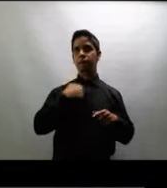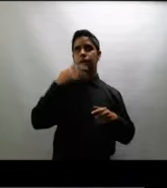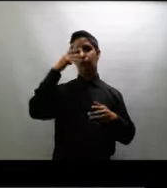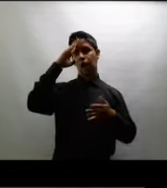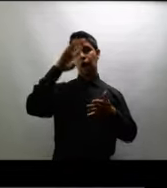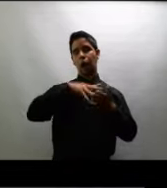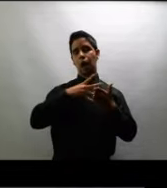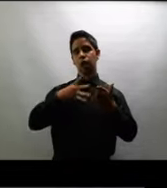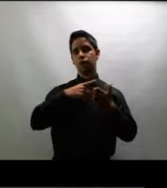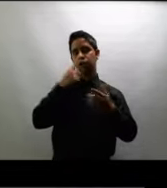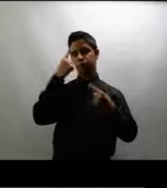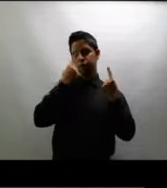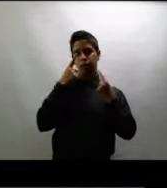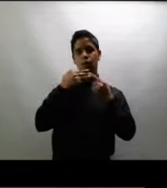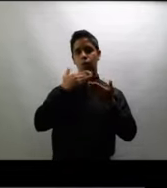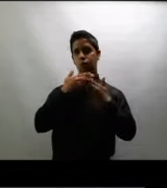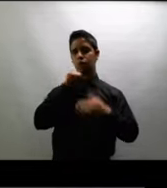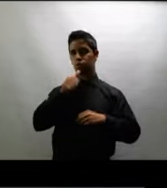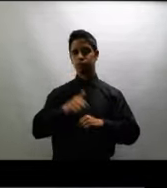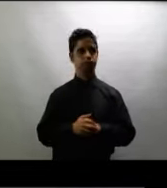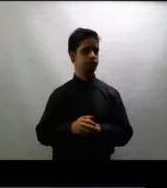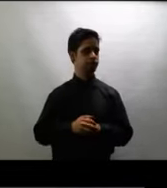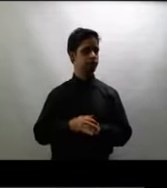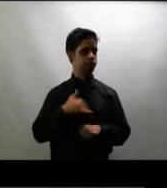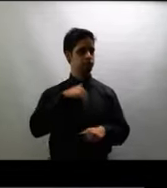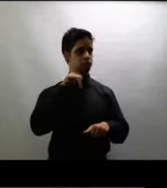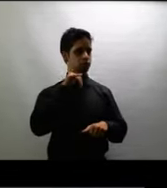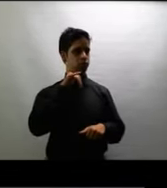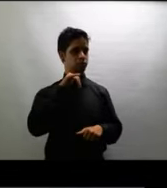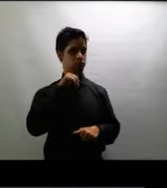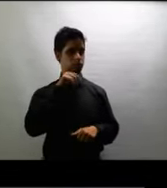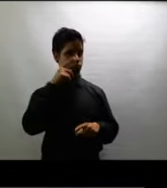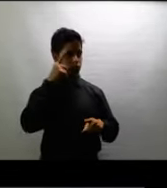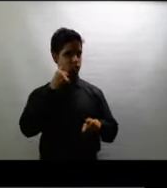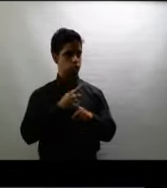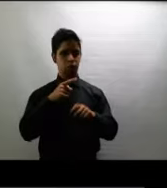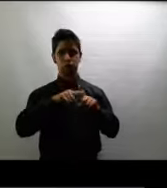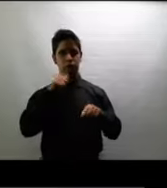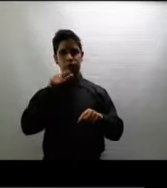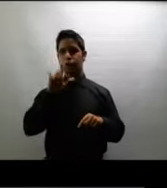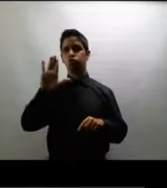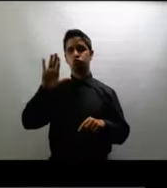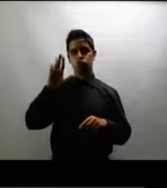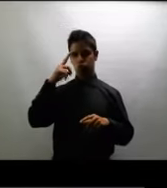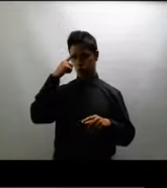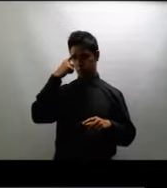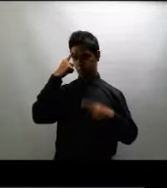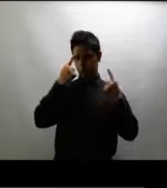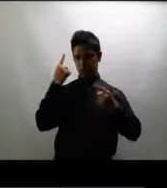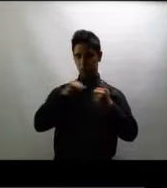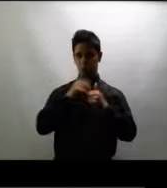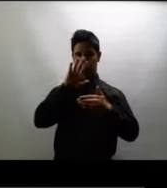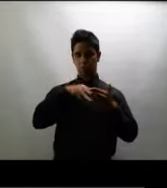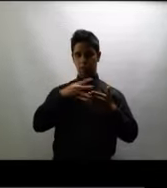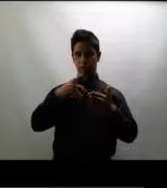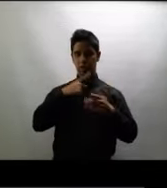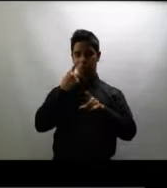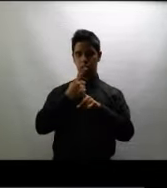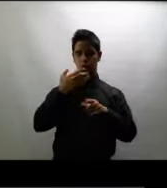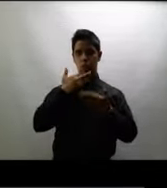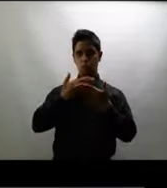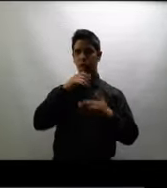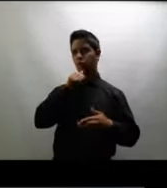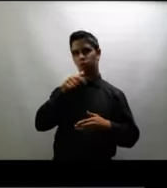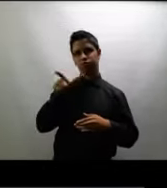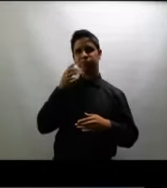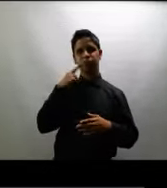Okay. Sí, no me acuerdo. Pero que la agenda mental de Carmen. Sí, no, buena, nunca fue buena. Pero vamos a